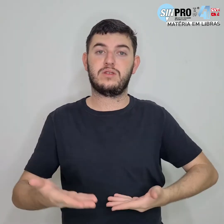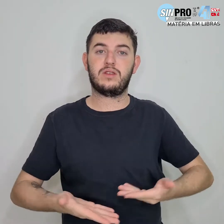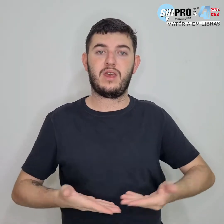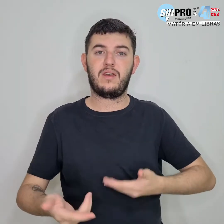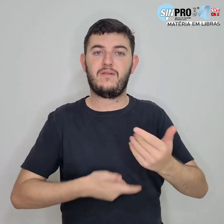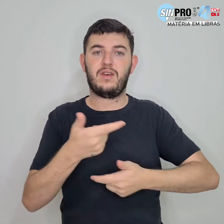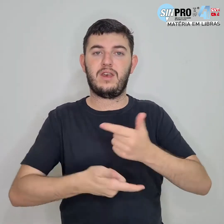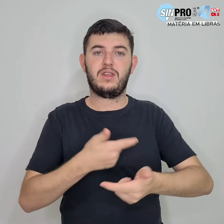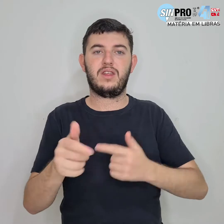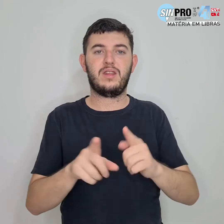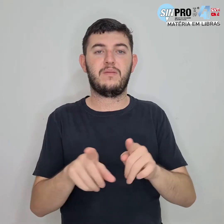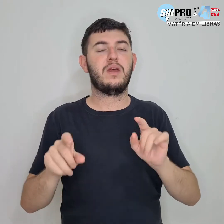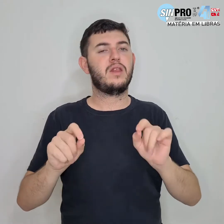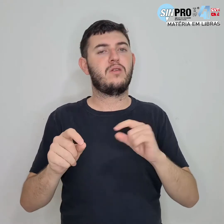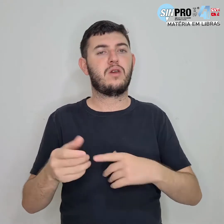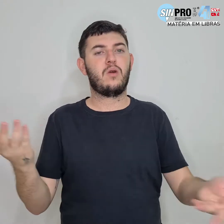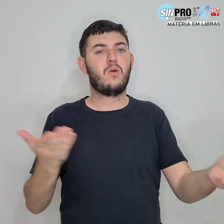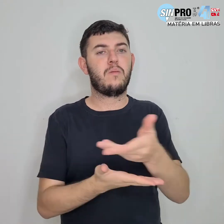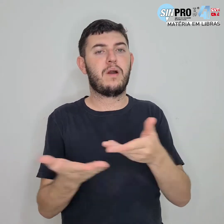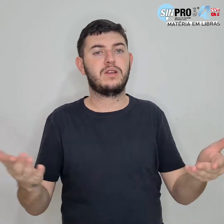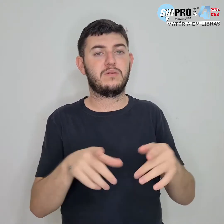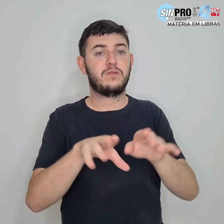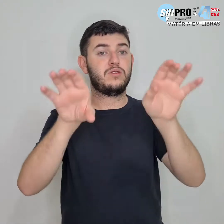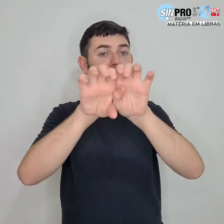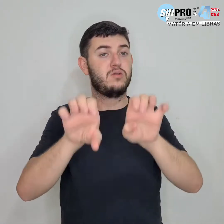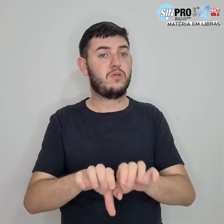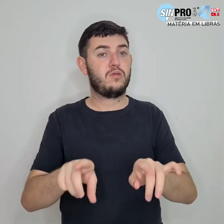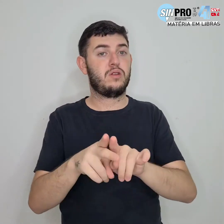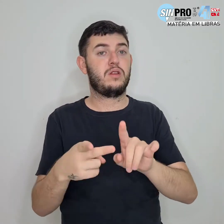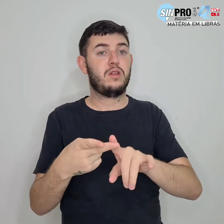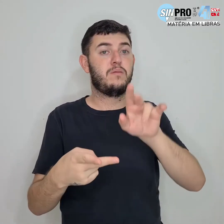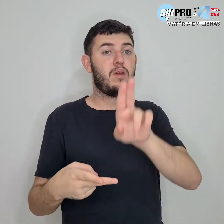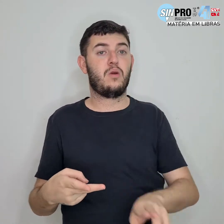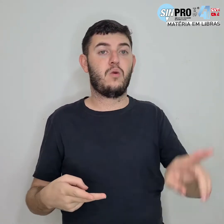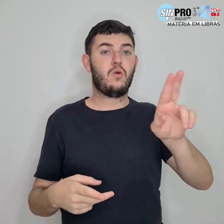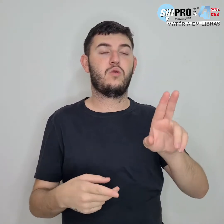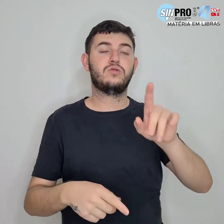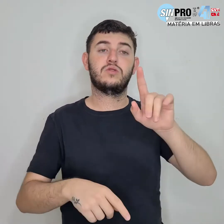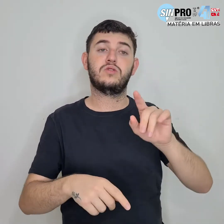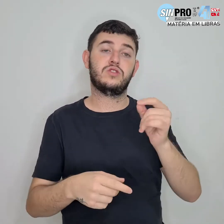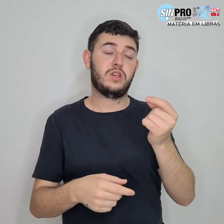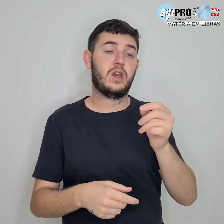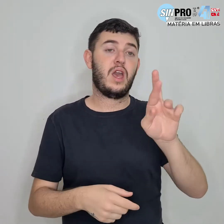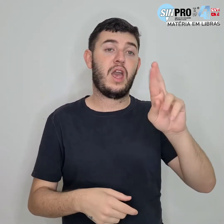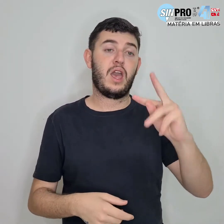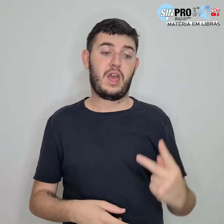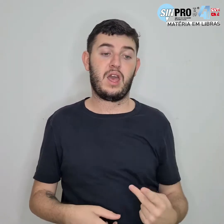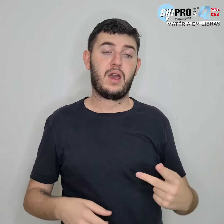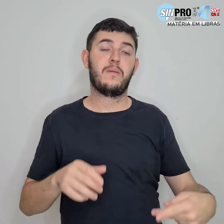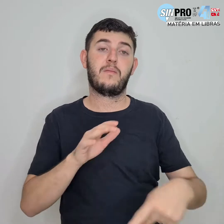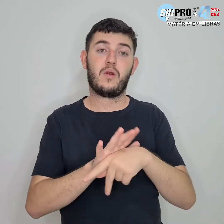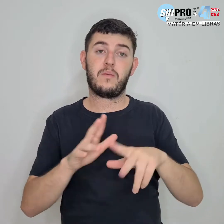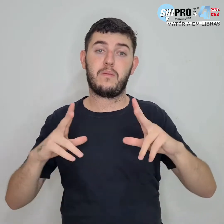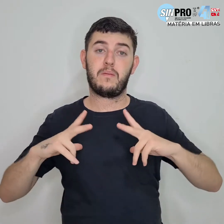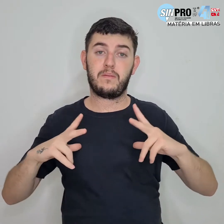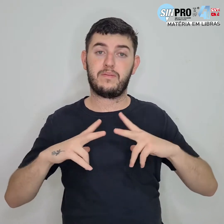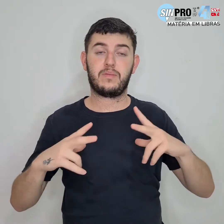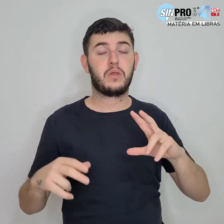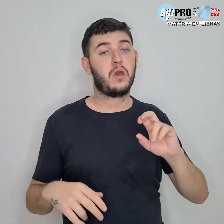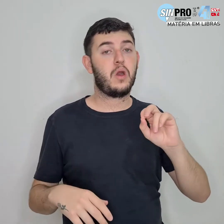o compartilhamento de estrutura física e a utilização de recursos humanos de particulares com ou sem